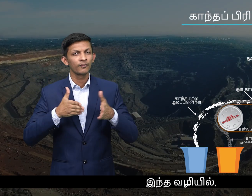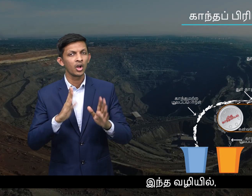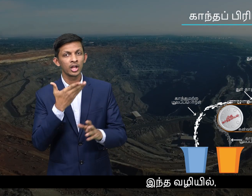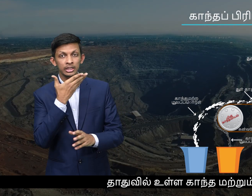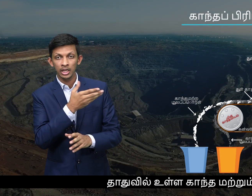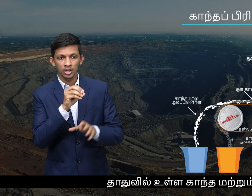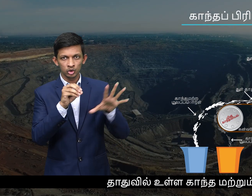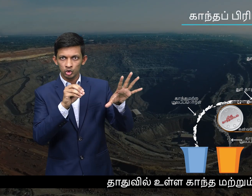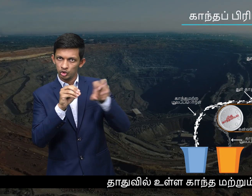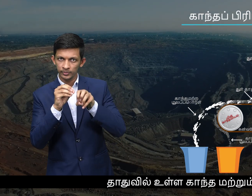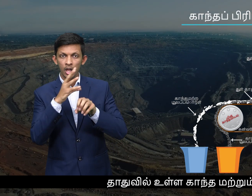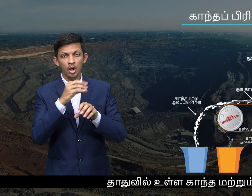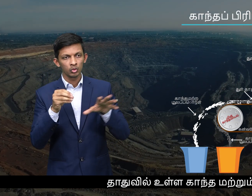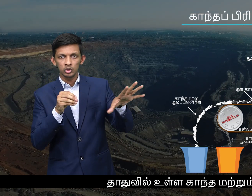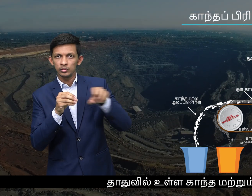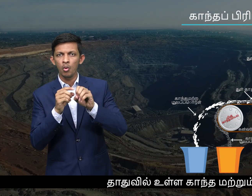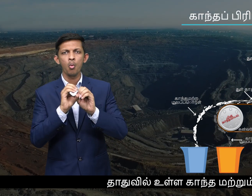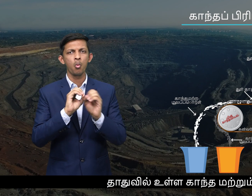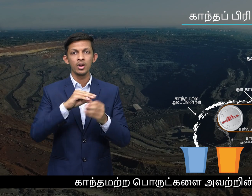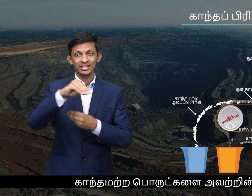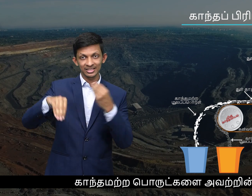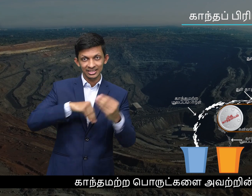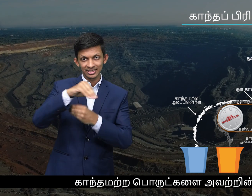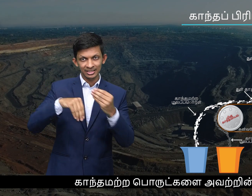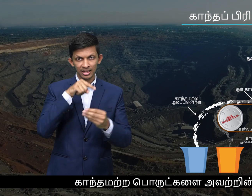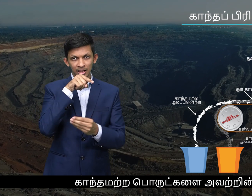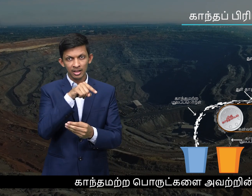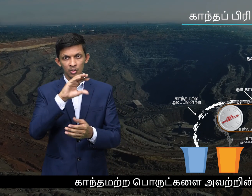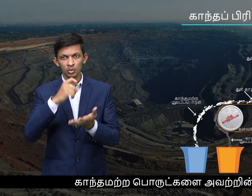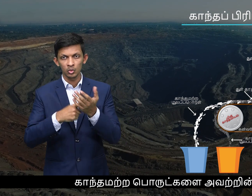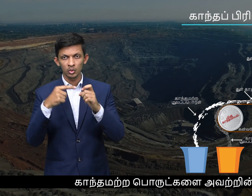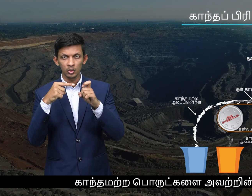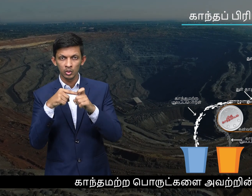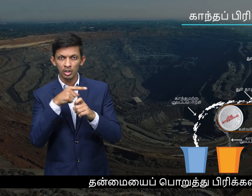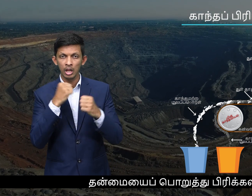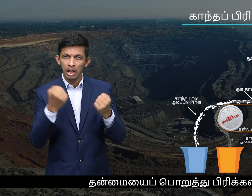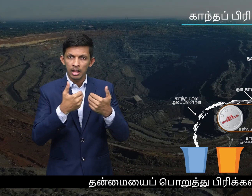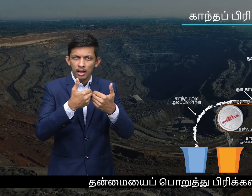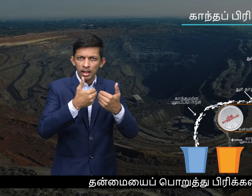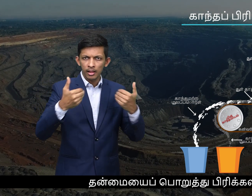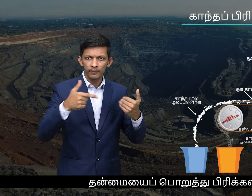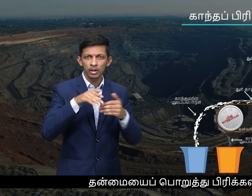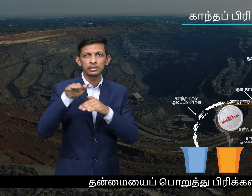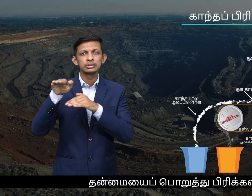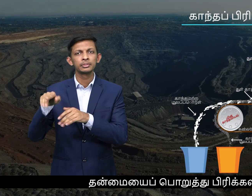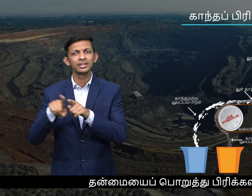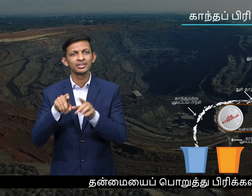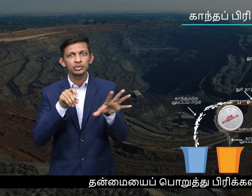இந்த வழியில் தாதுவில் உள்ள காந்தம் மற்றும் காந்தமற்ற பொருட்களை அவற்றின் காந்த தன்மையை பொறுத்து